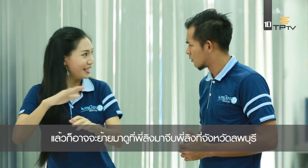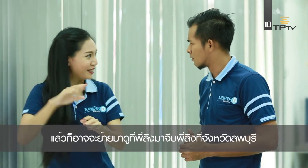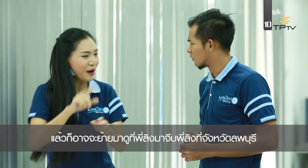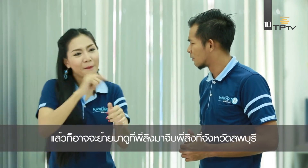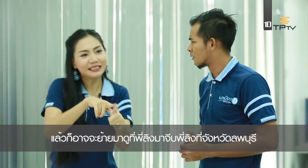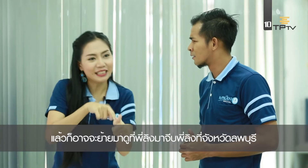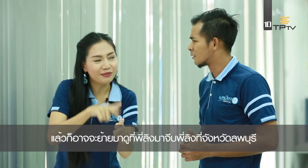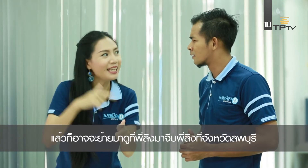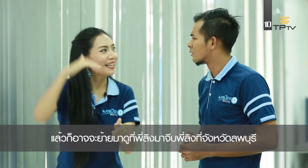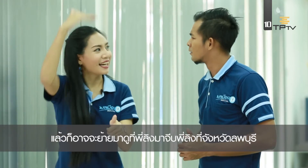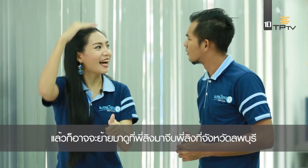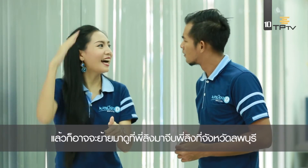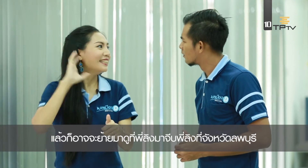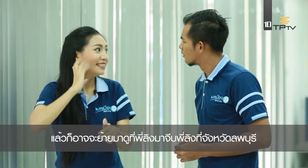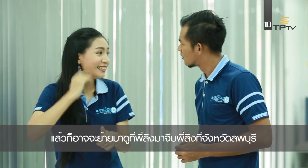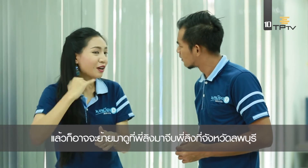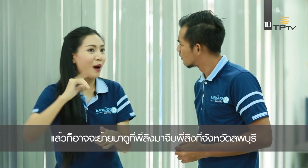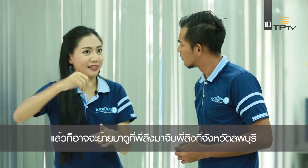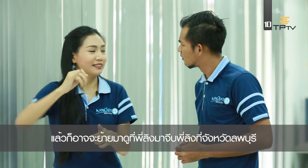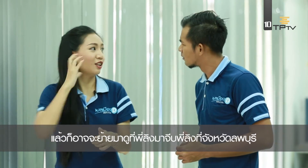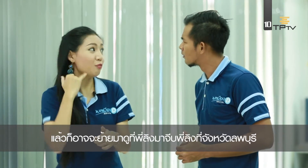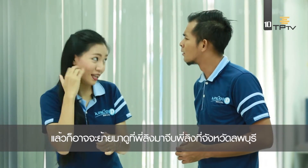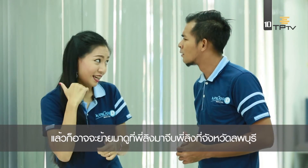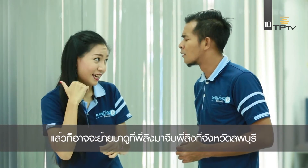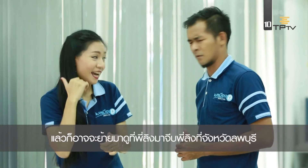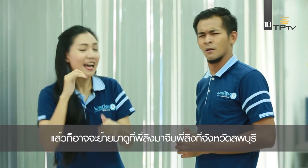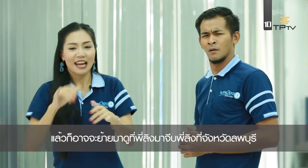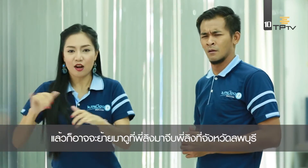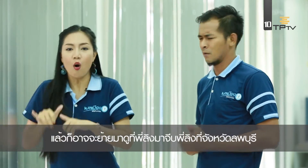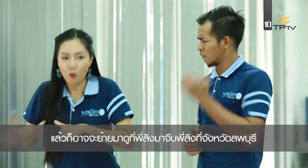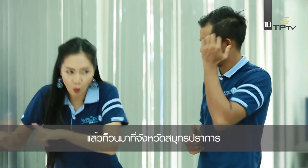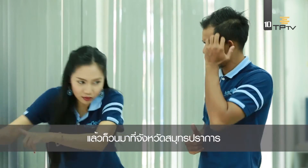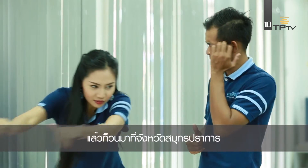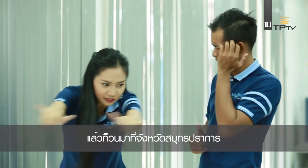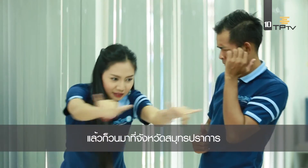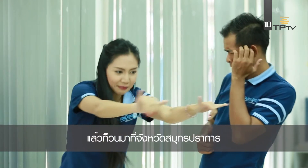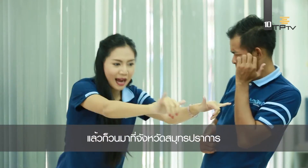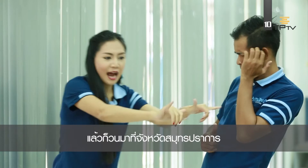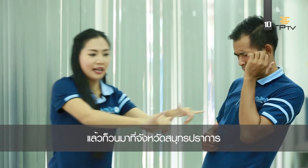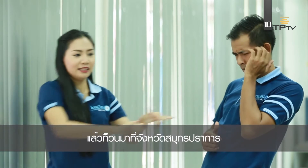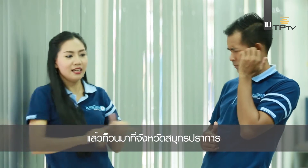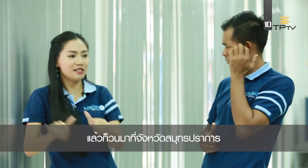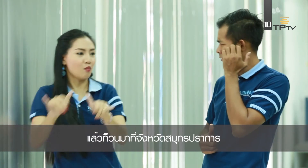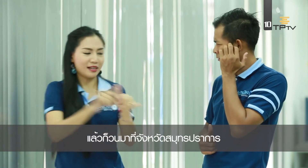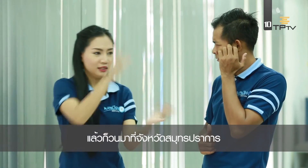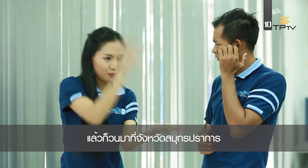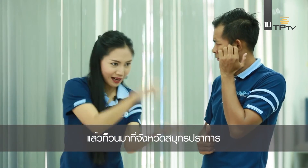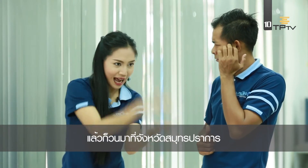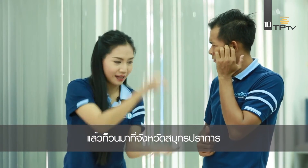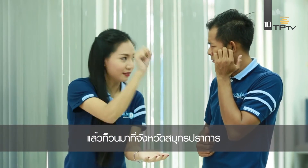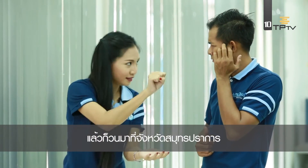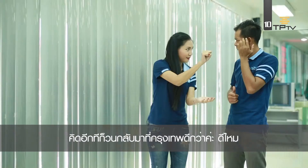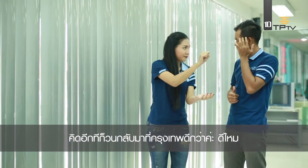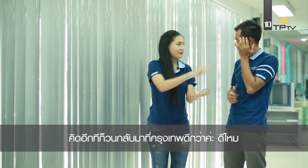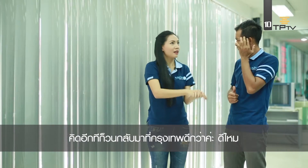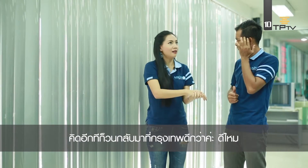พี่ลิงมาจีบพี่ลิงนะคะที่จังหวัดลพบุรีแล้วก็วนมาที่จังหวัดสมุทรปรา